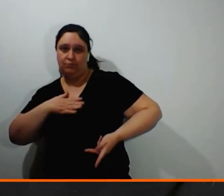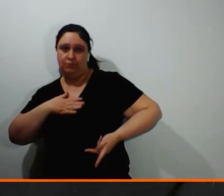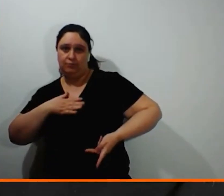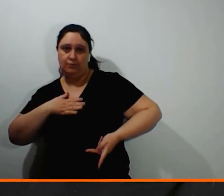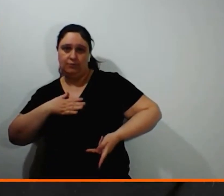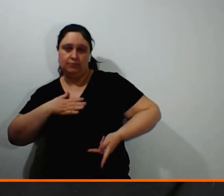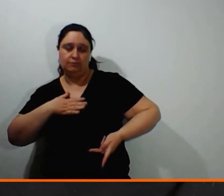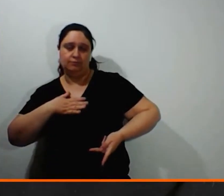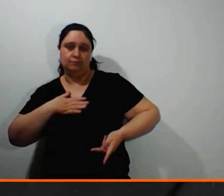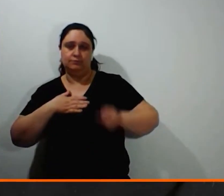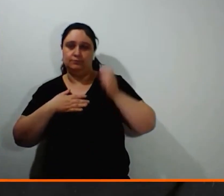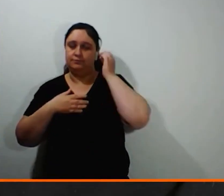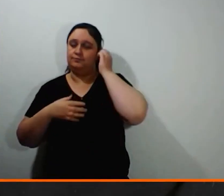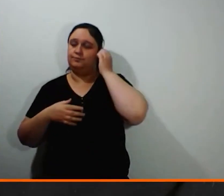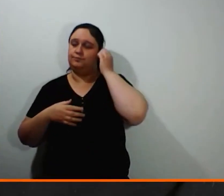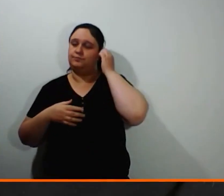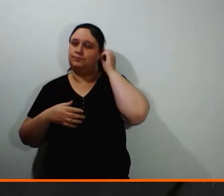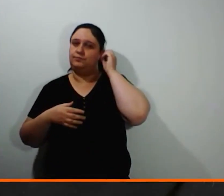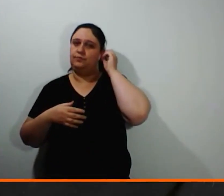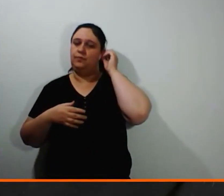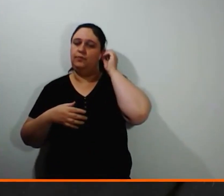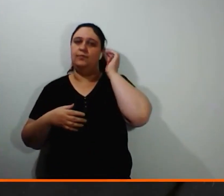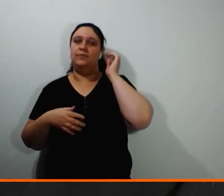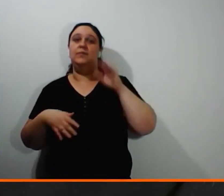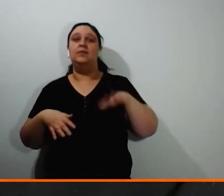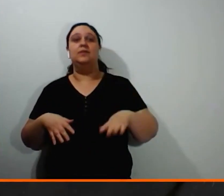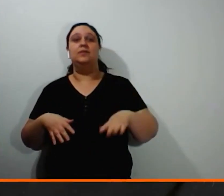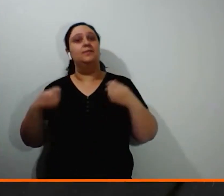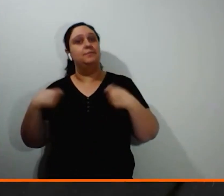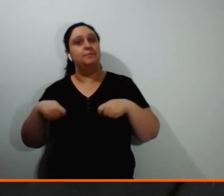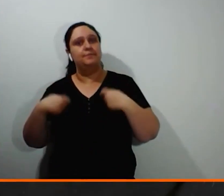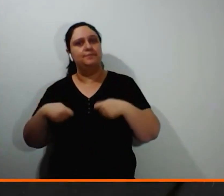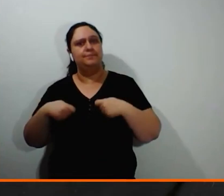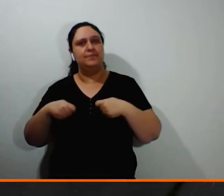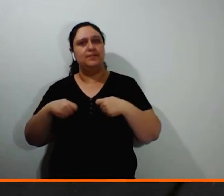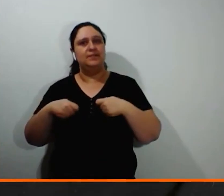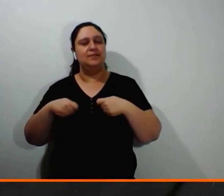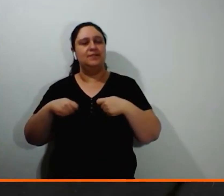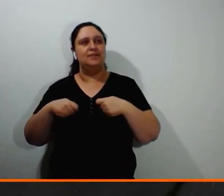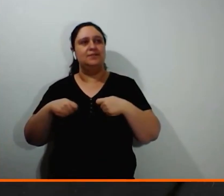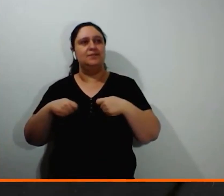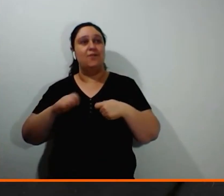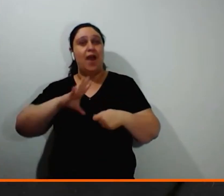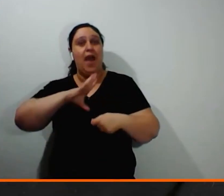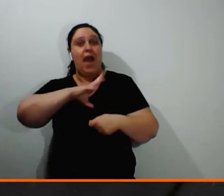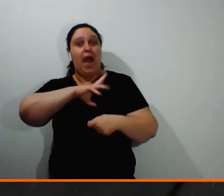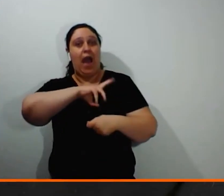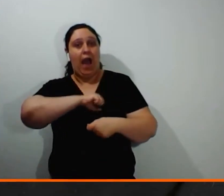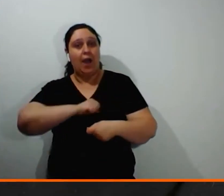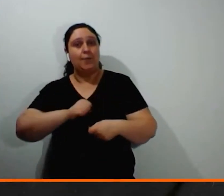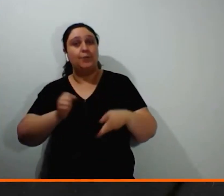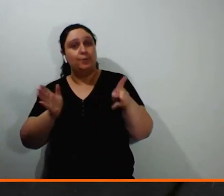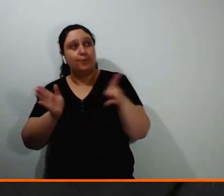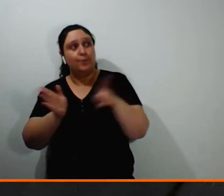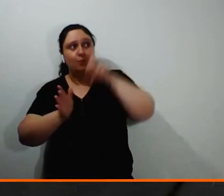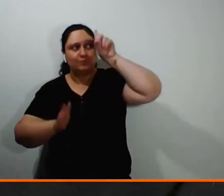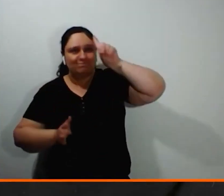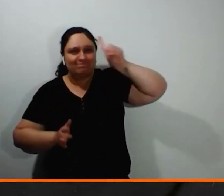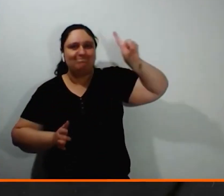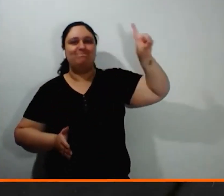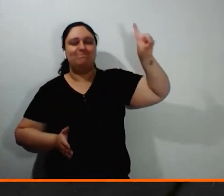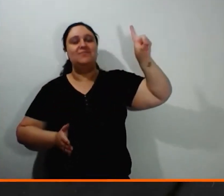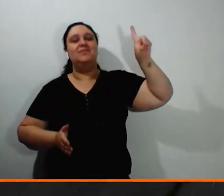irmãos, precisamos subir o nosso nível de amor, subir até o amor